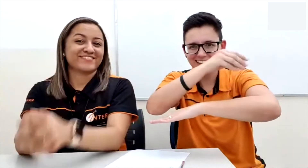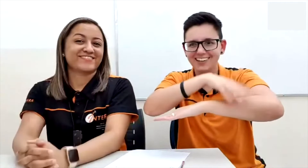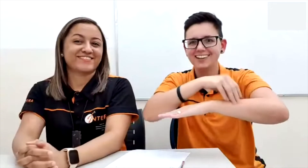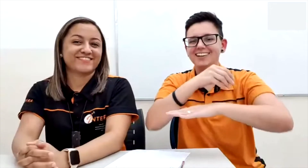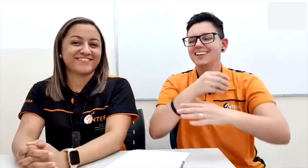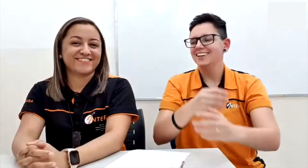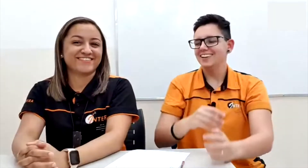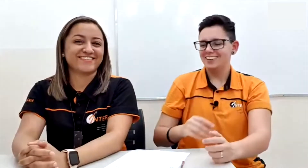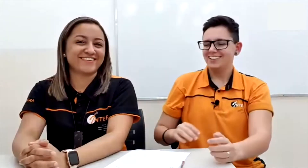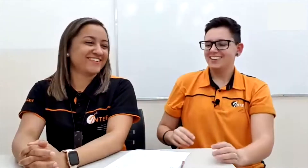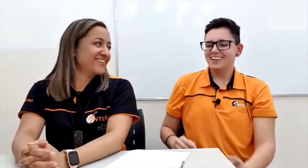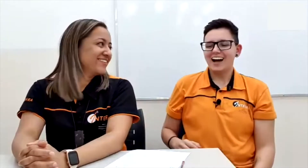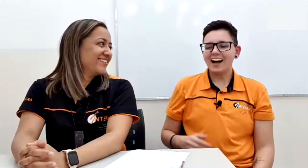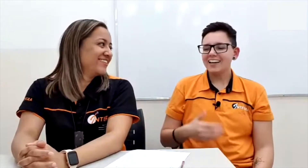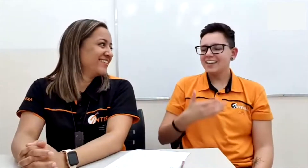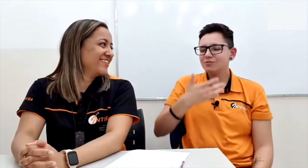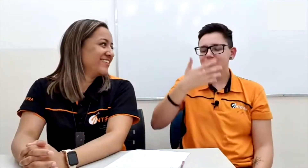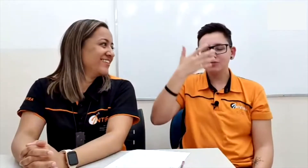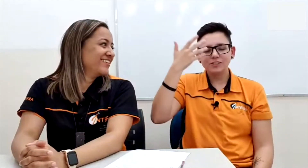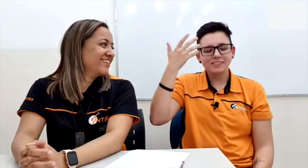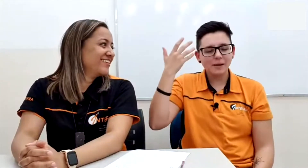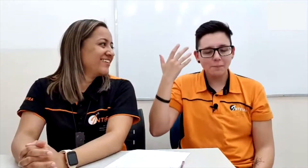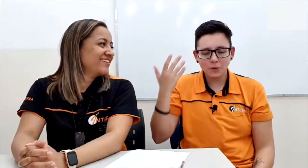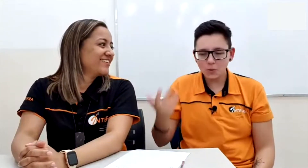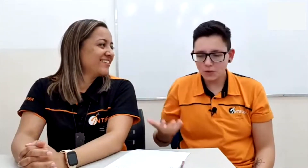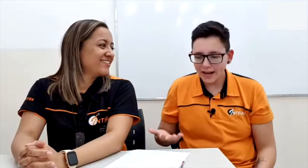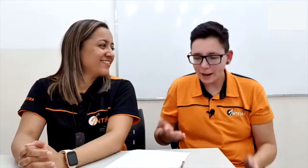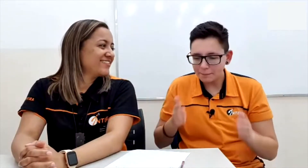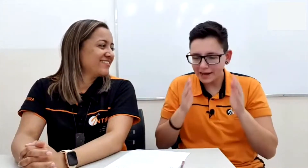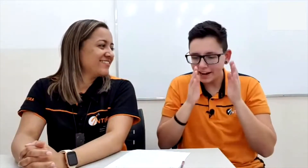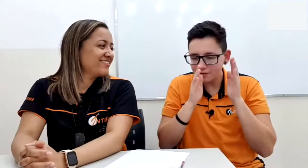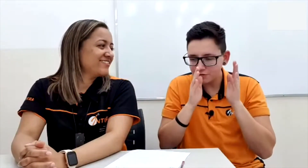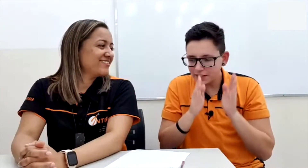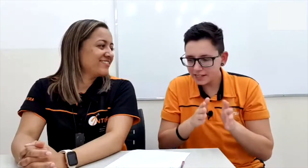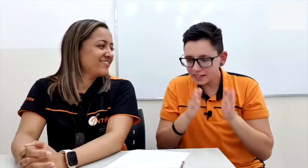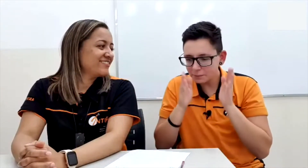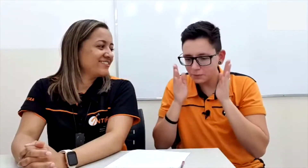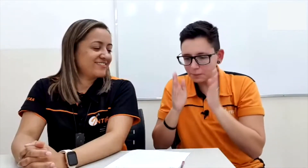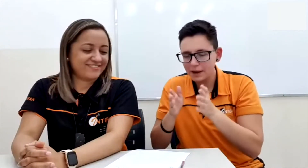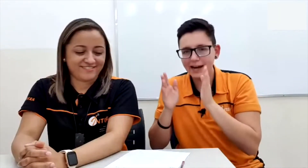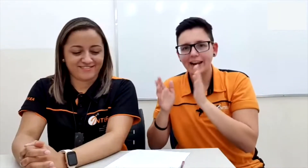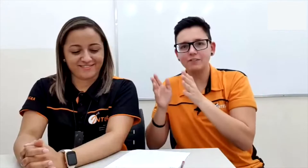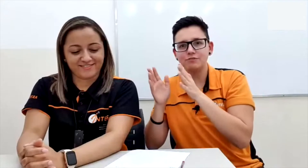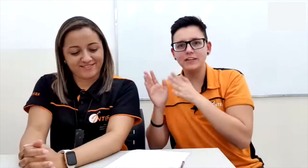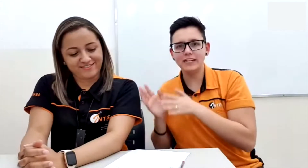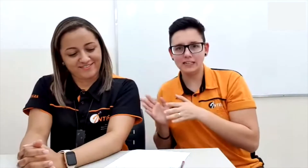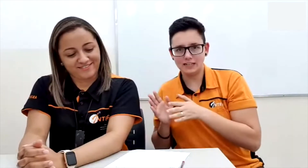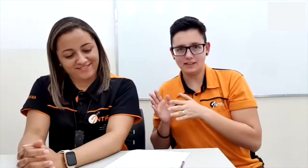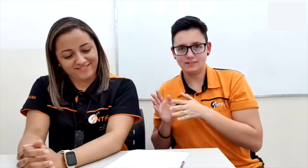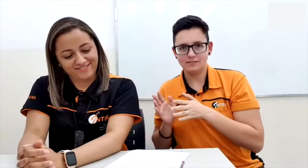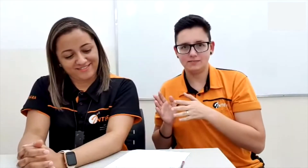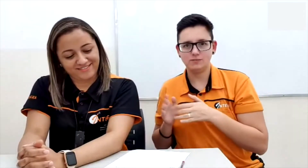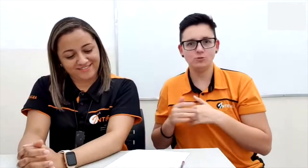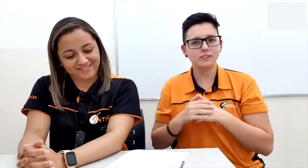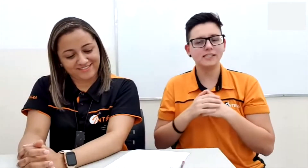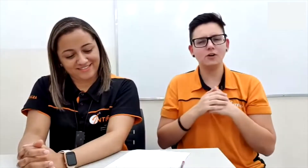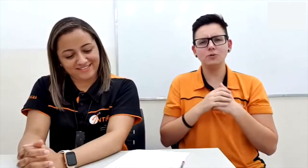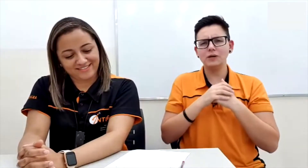que confusão, hein, Aline? Aí, se você procurar palavrinha por palavrinha, a